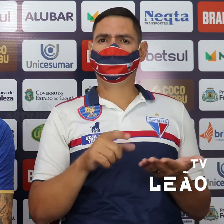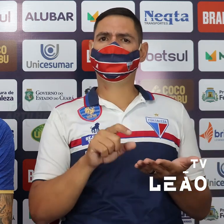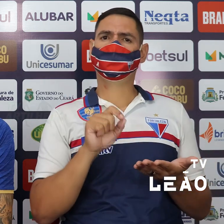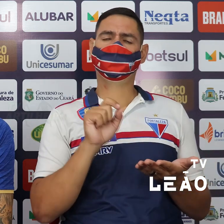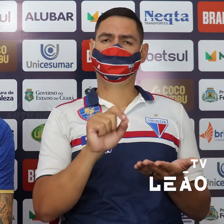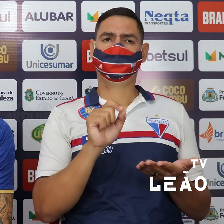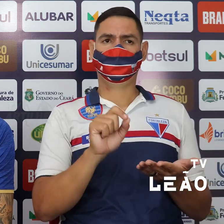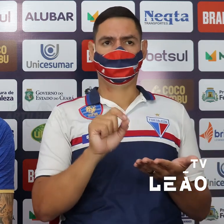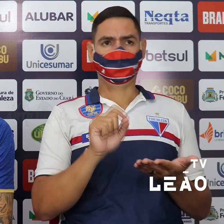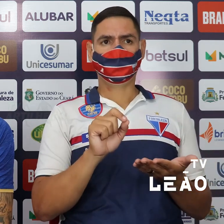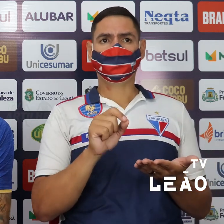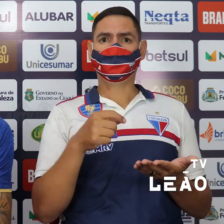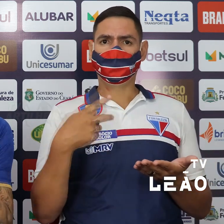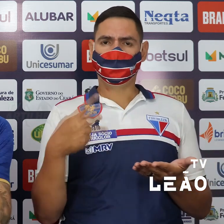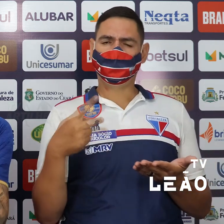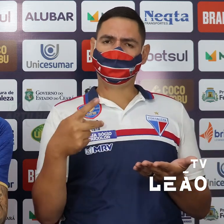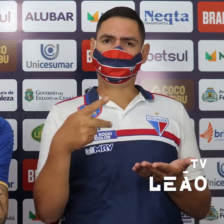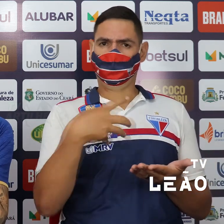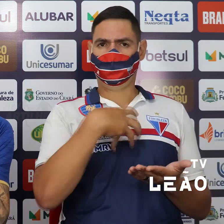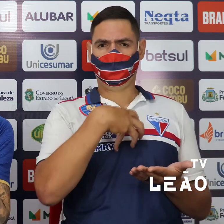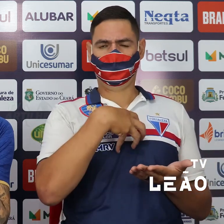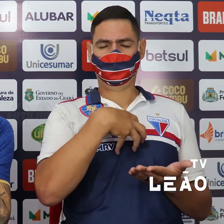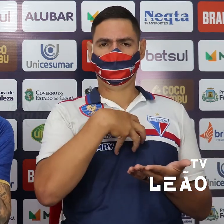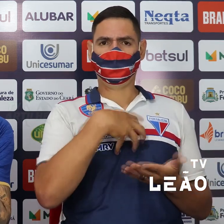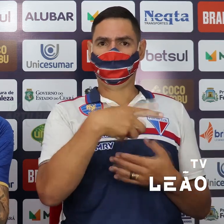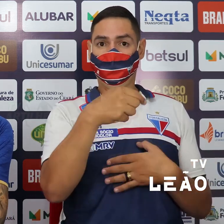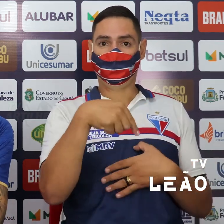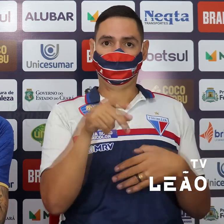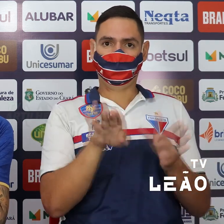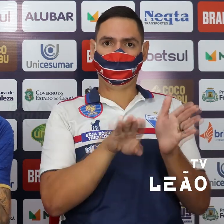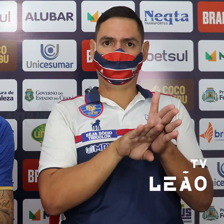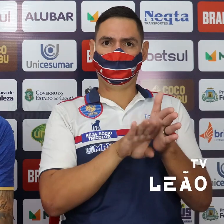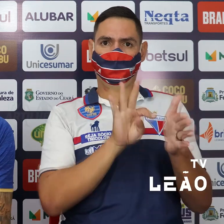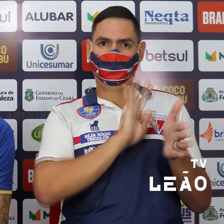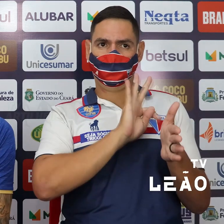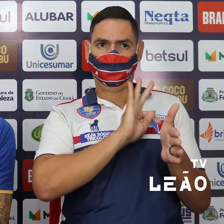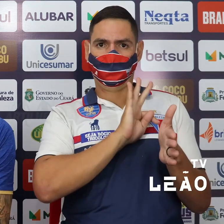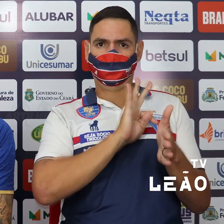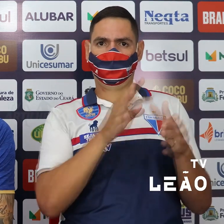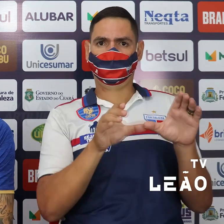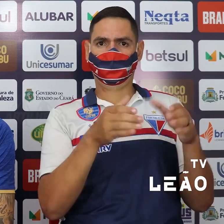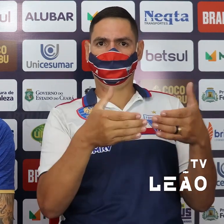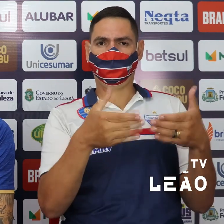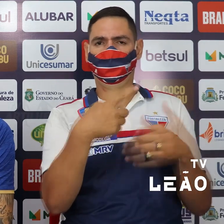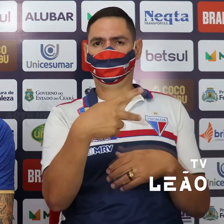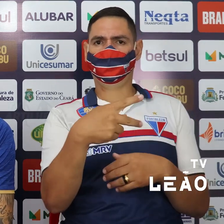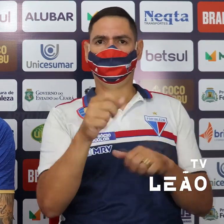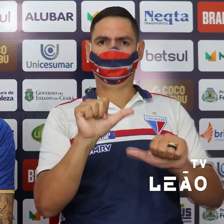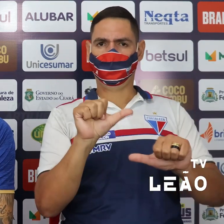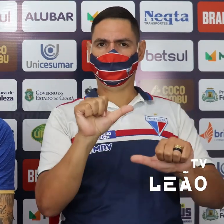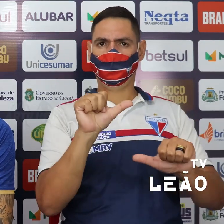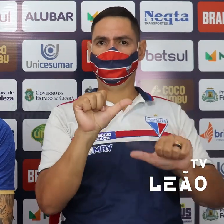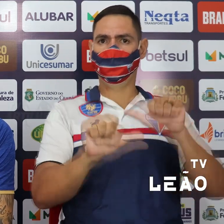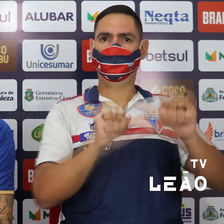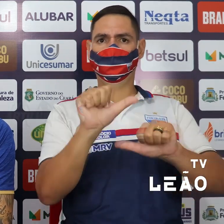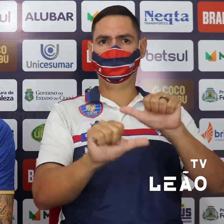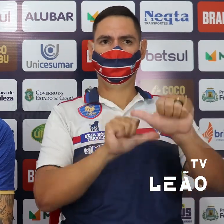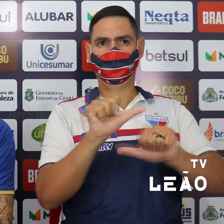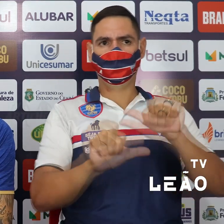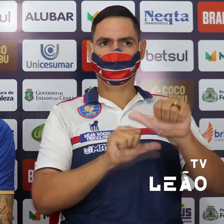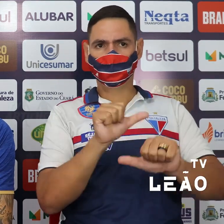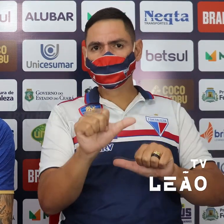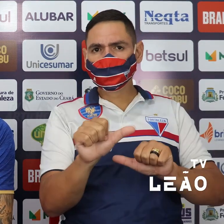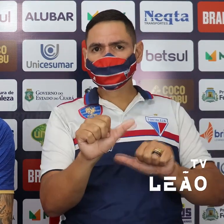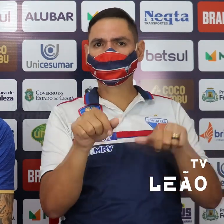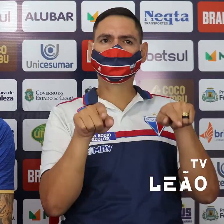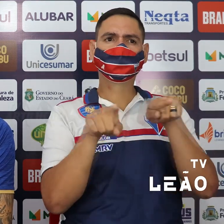ver de primeira já do trabalho do novo treinador e da comissão técnica, e se dá para observar uma mudança de atitude de passiva